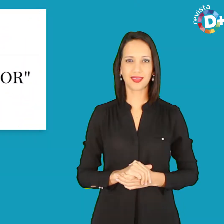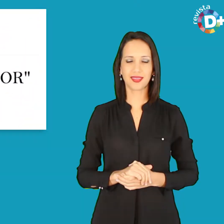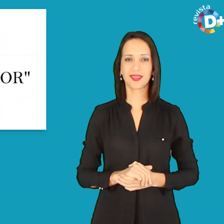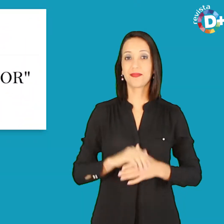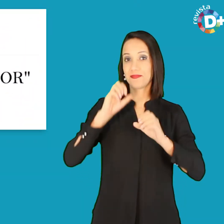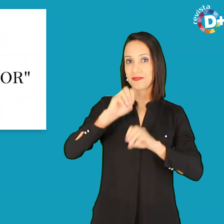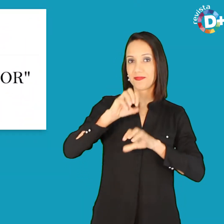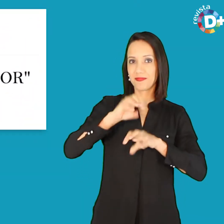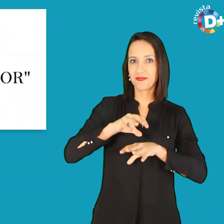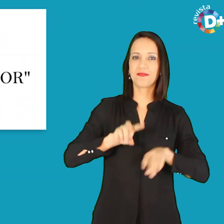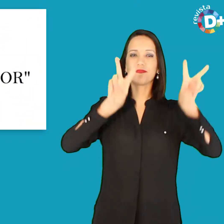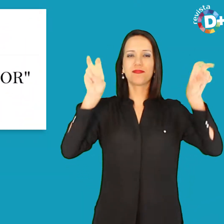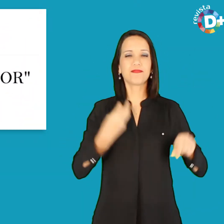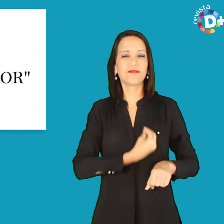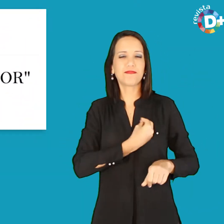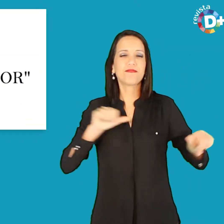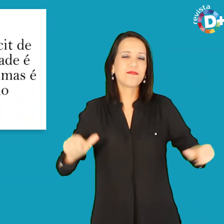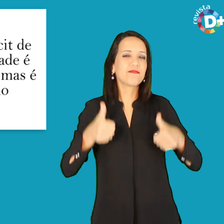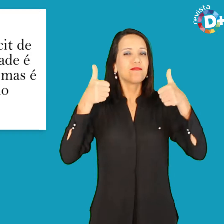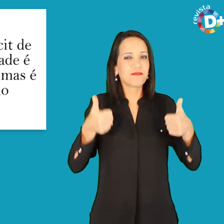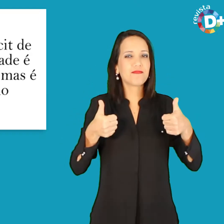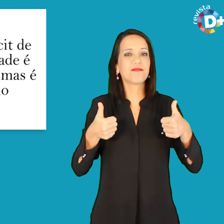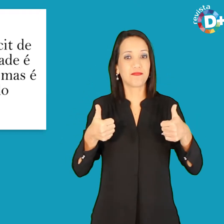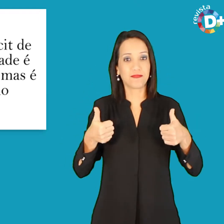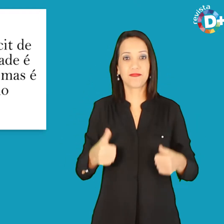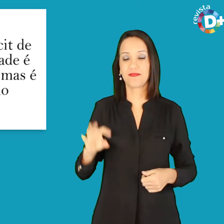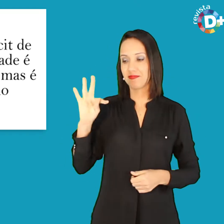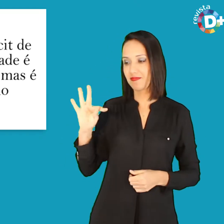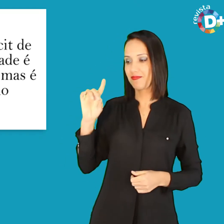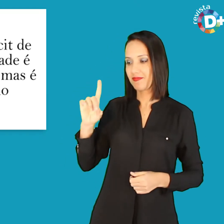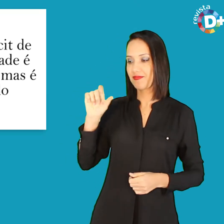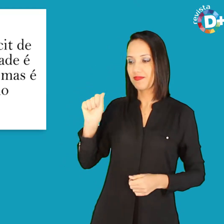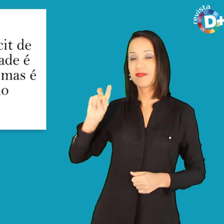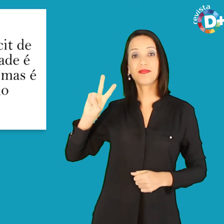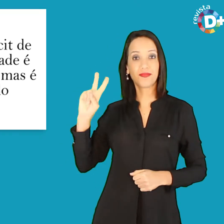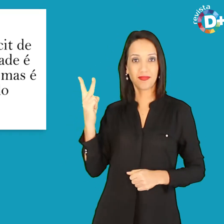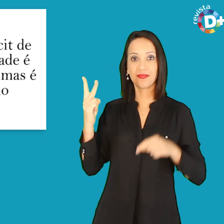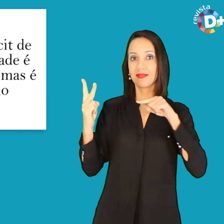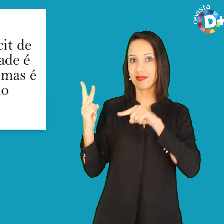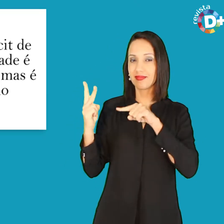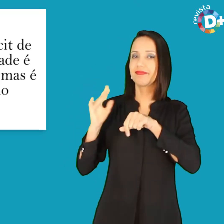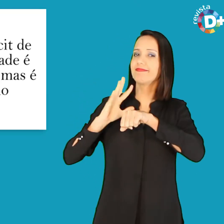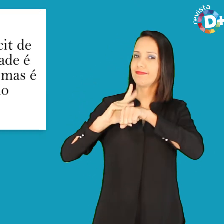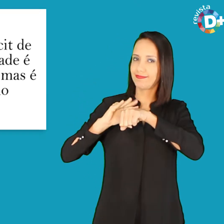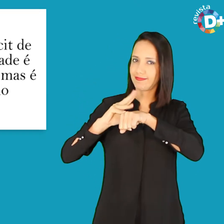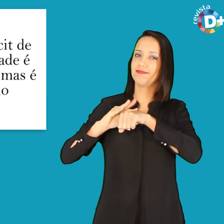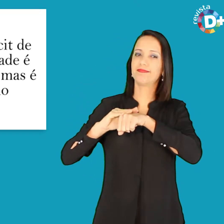Educação. Uma vida melhor. O transtorno de déficit de atenção e hiperatividade é doença e não tem